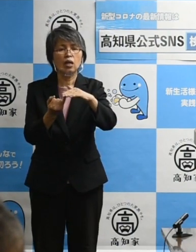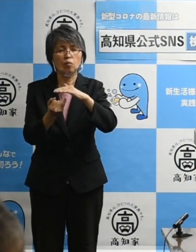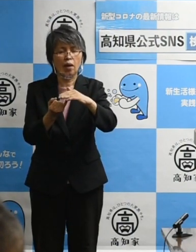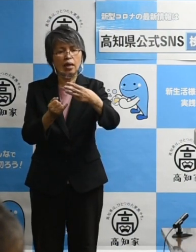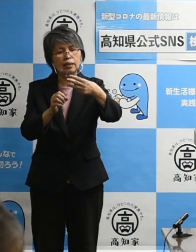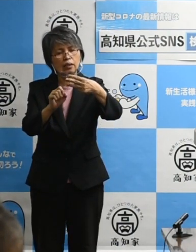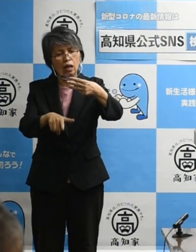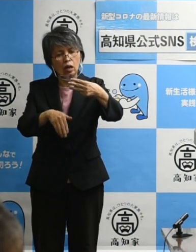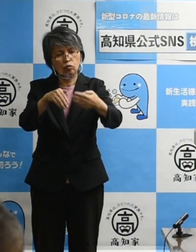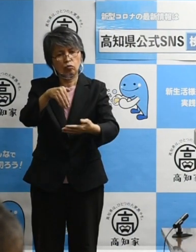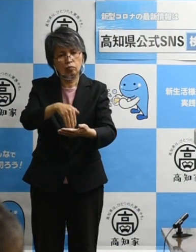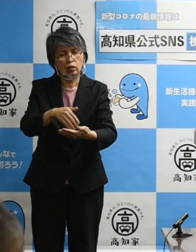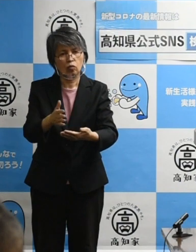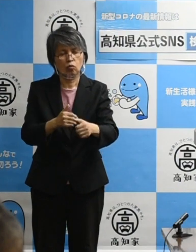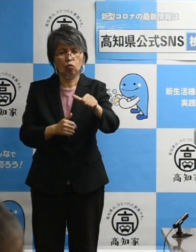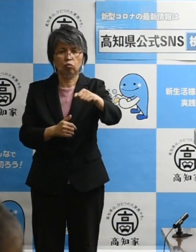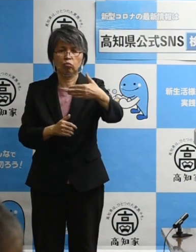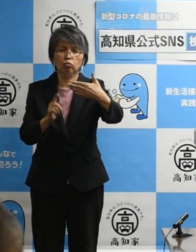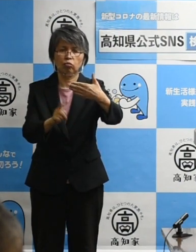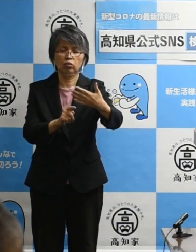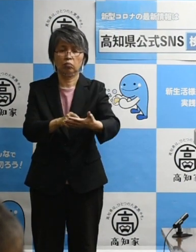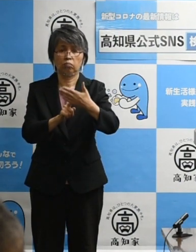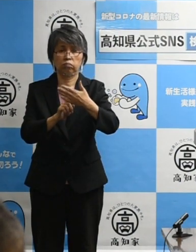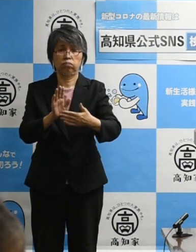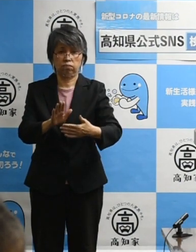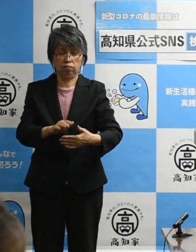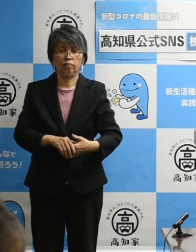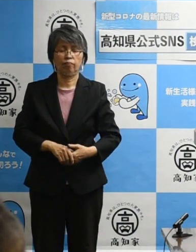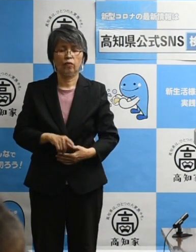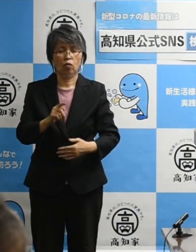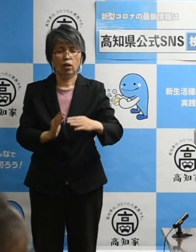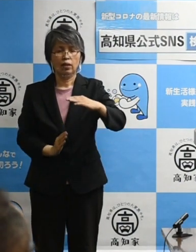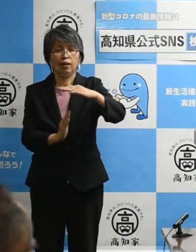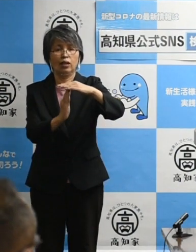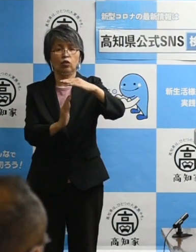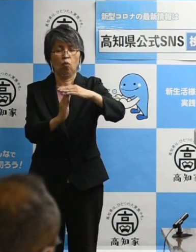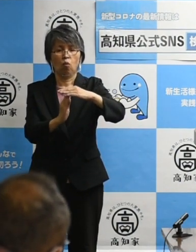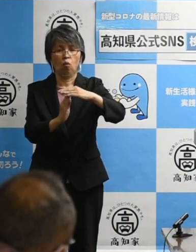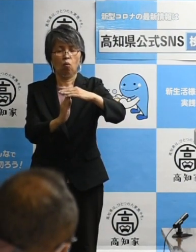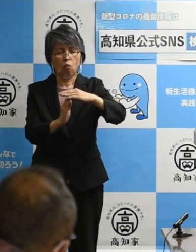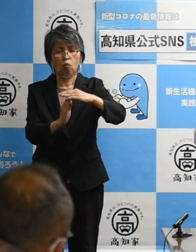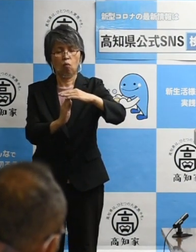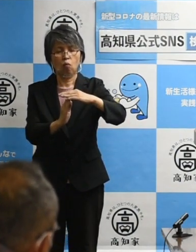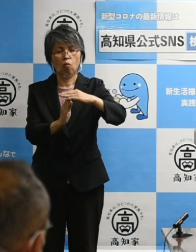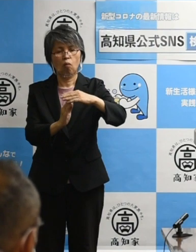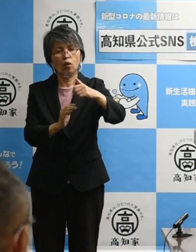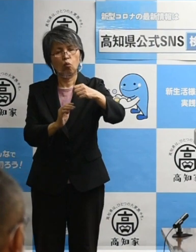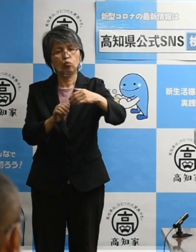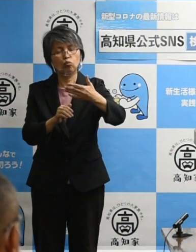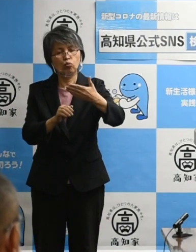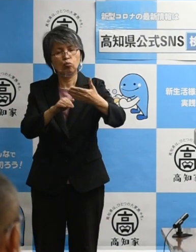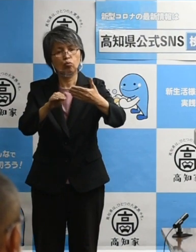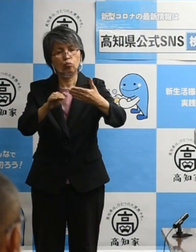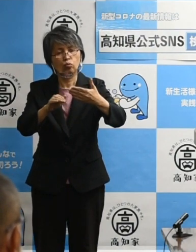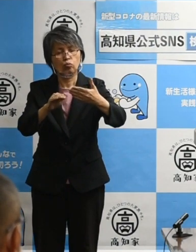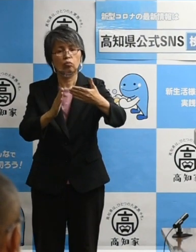く3月の末の段階で59人というのが出て、これがピークの数はそんなに高くなかった、相対的には